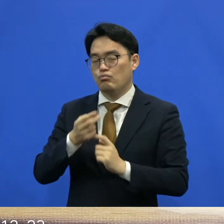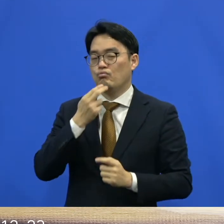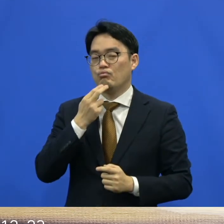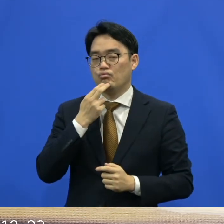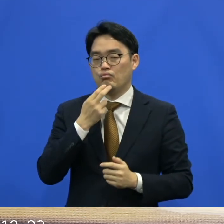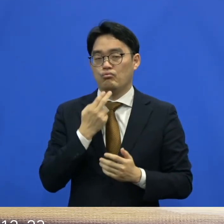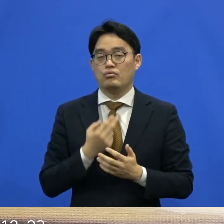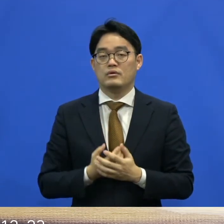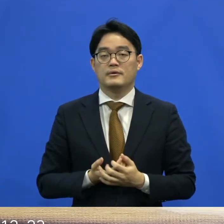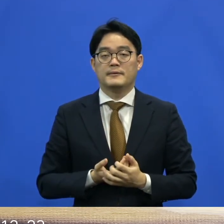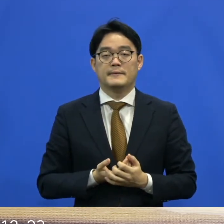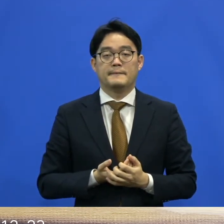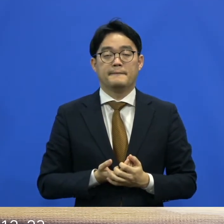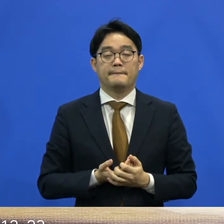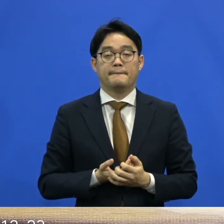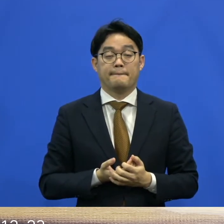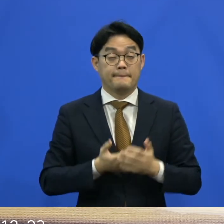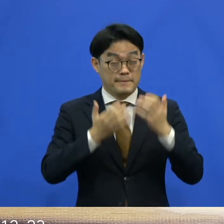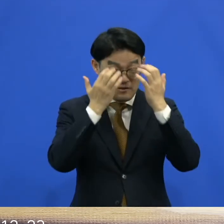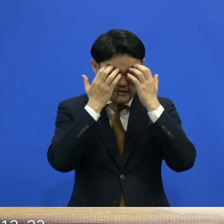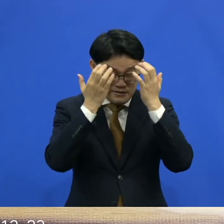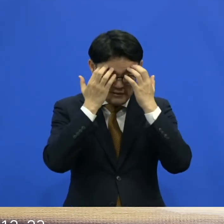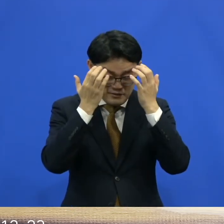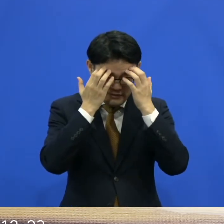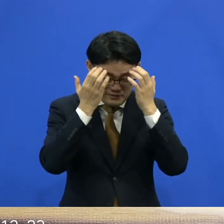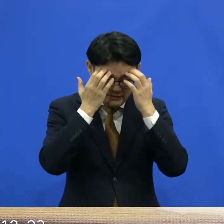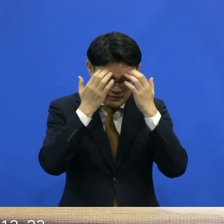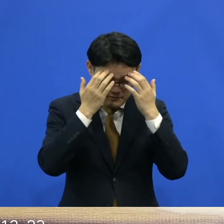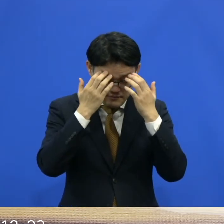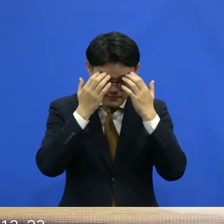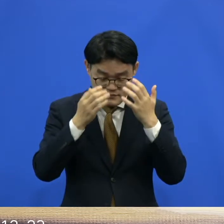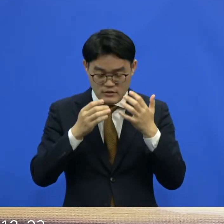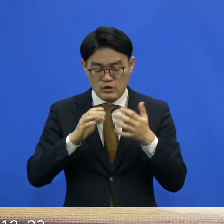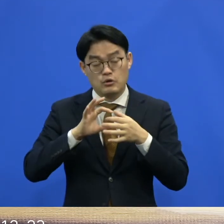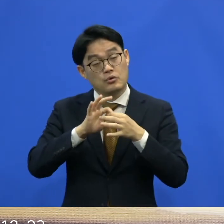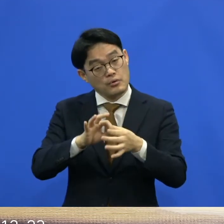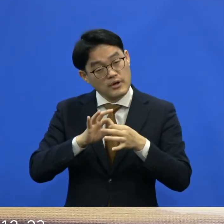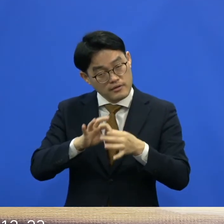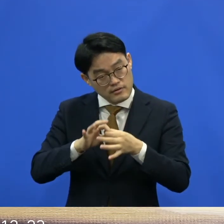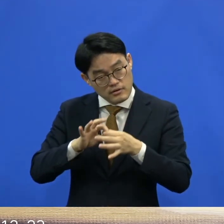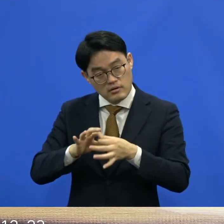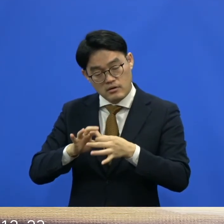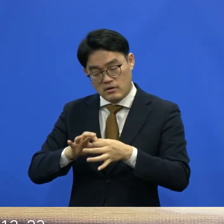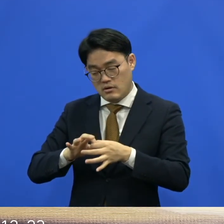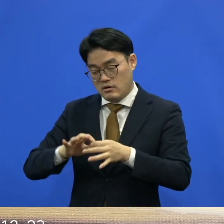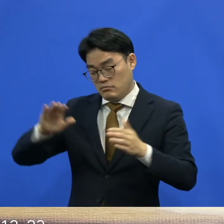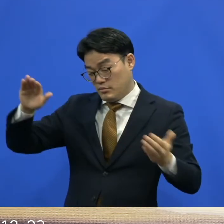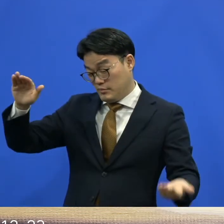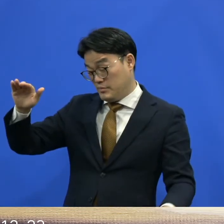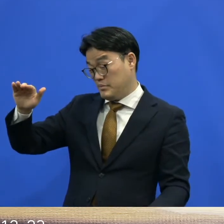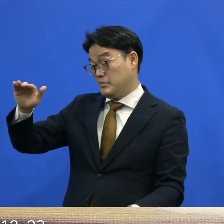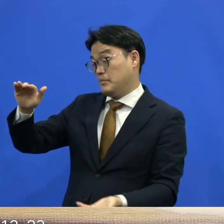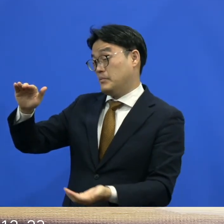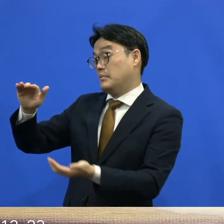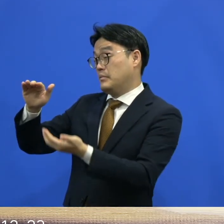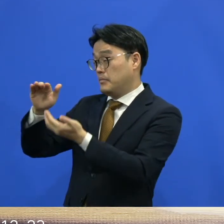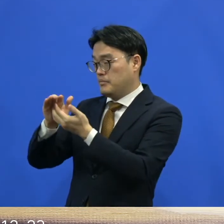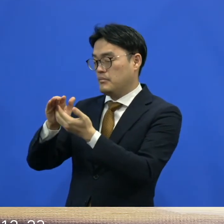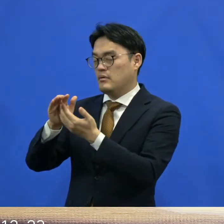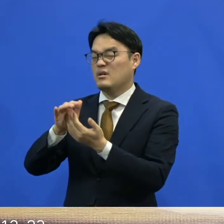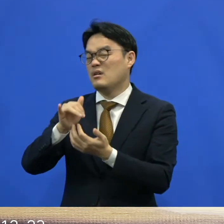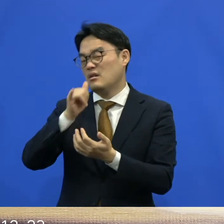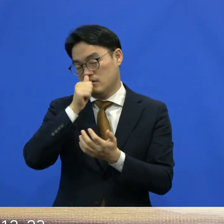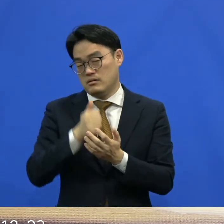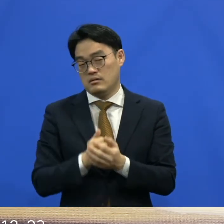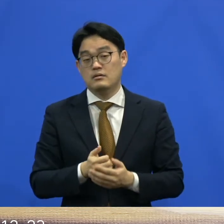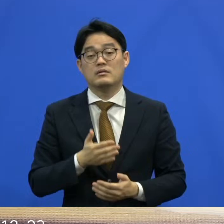그 말은 이 고통 속에서만 만들어지는 이 작품은 누구도 대신할 수 없는 거예요.